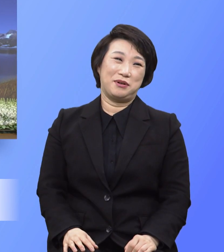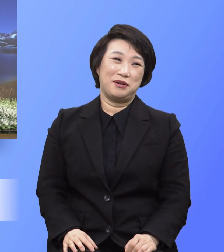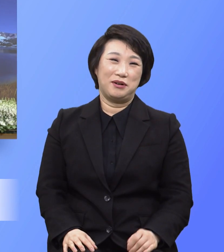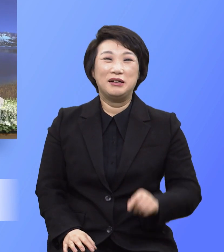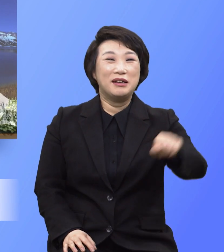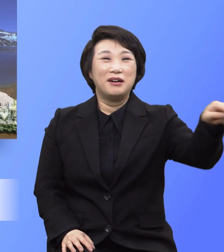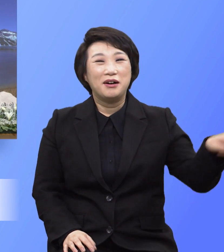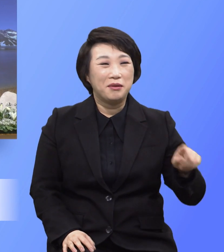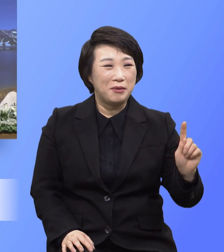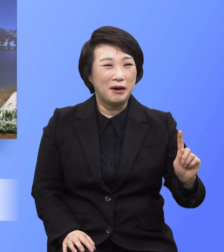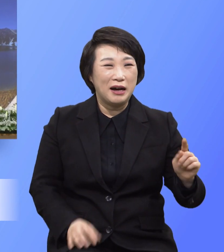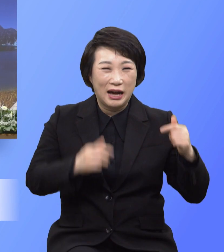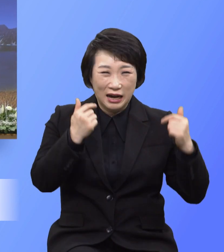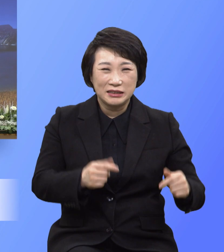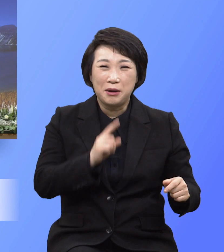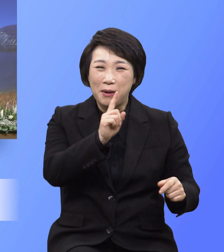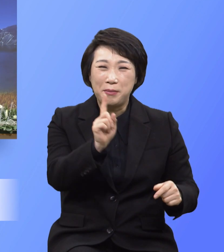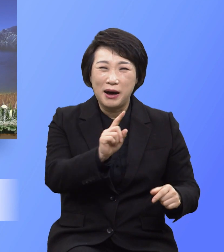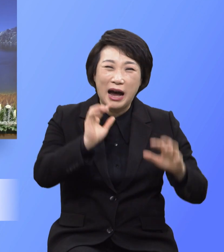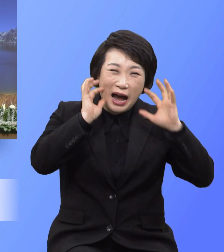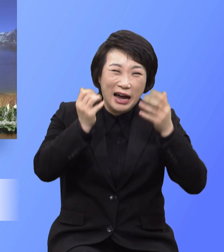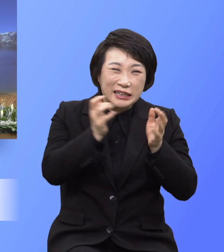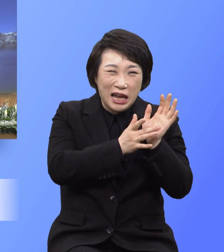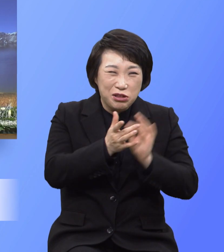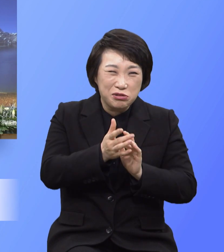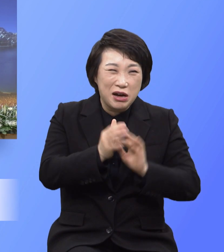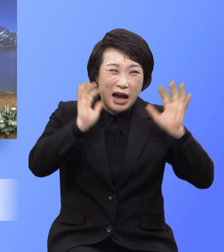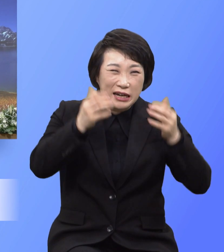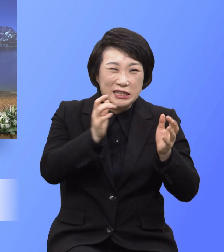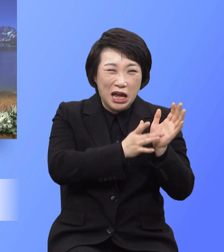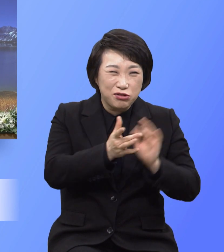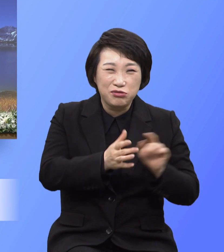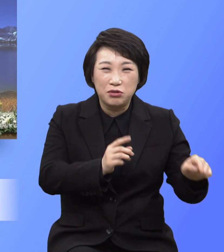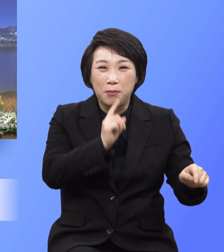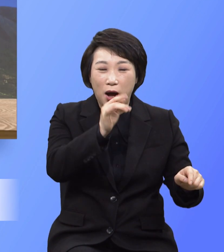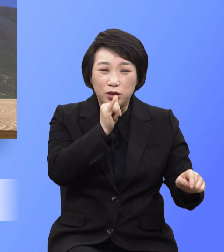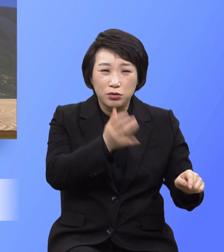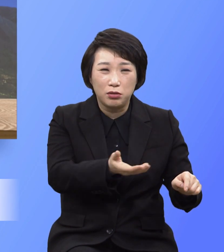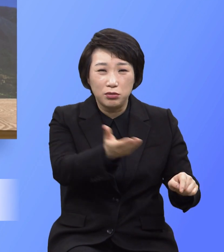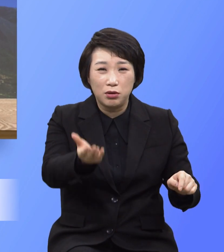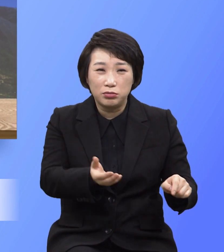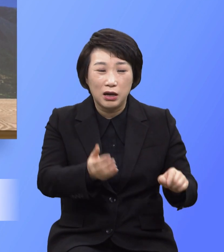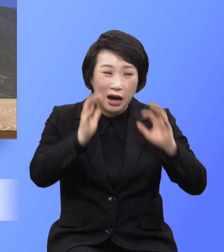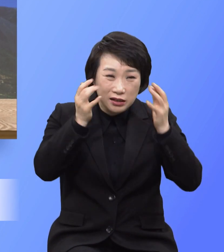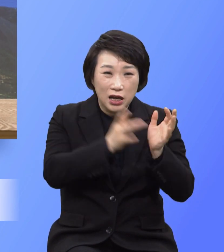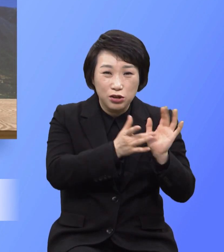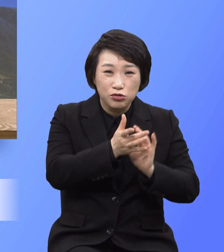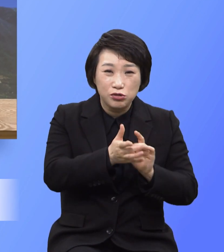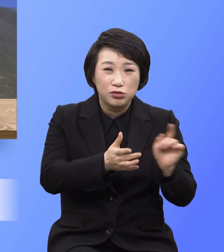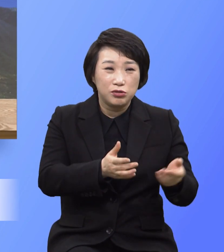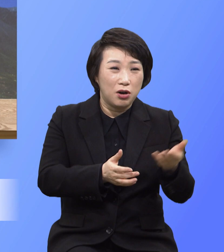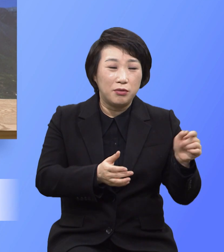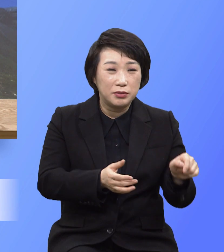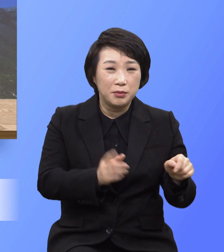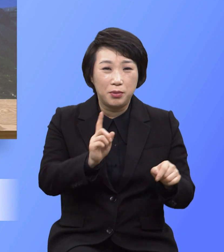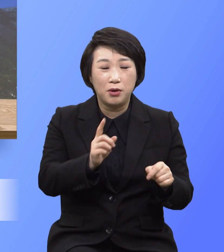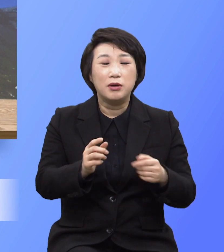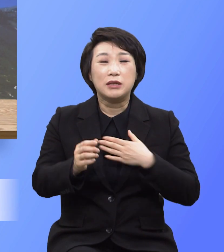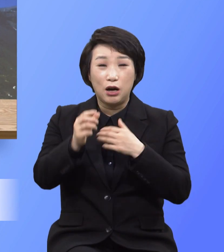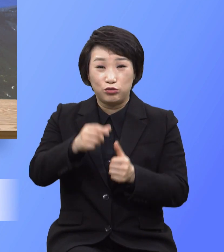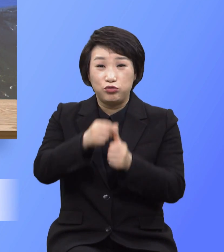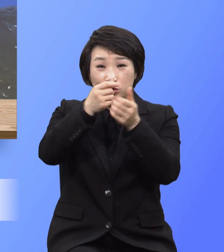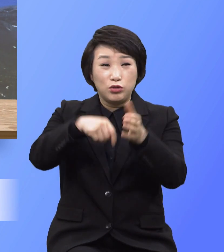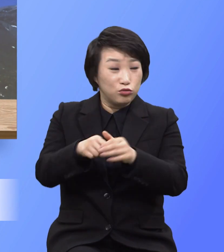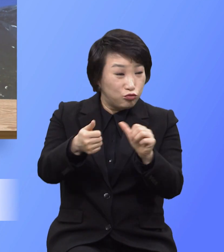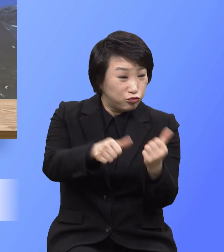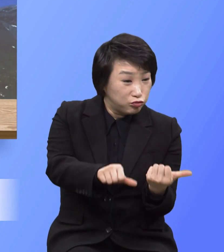예수, 애기 예수, 애기 예수. 여러분 애기 예수고 여러분 보세요. 그가 나를 위해